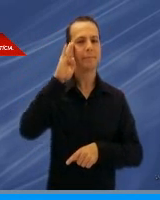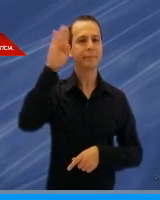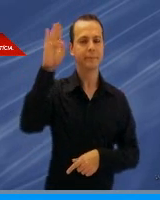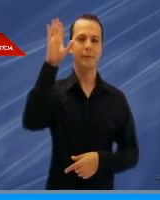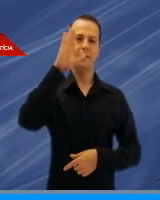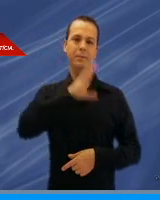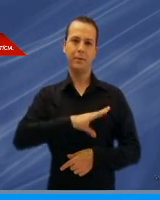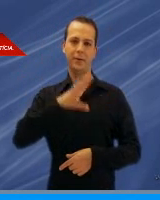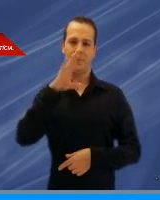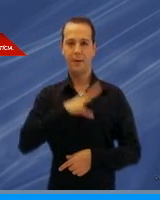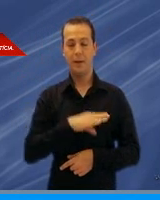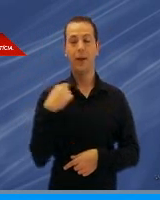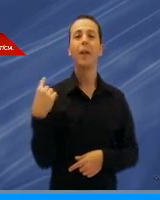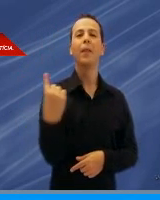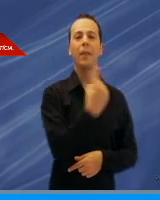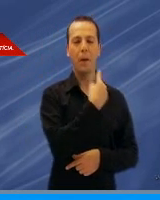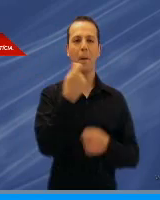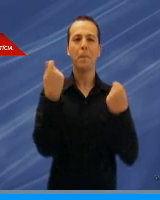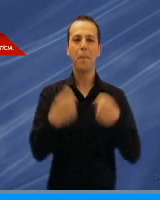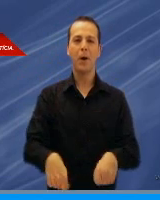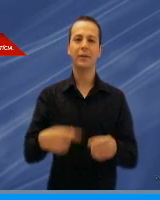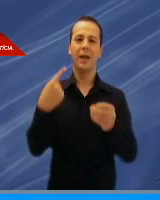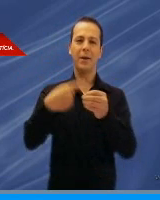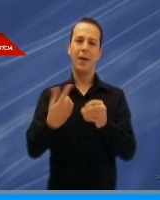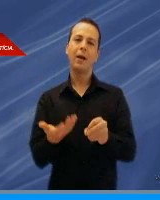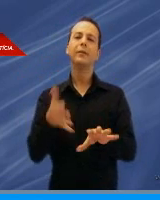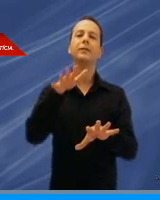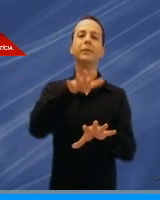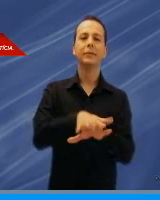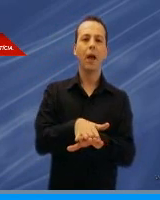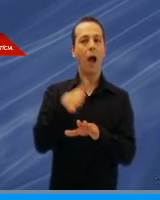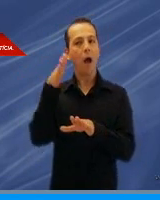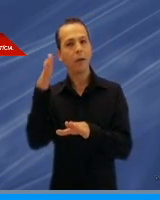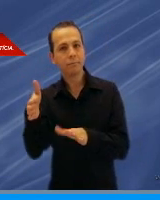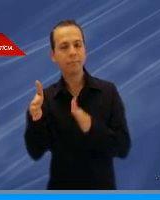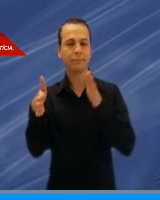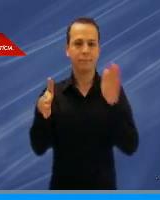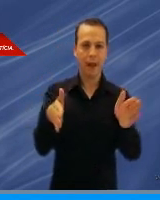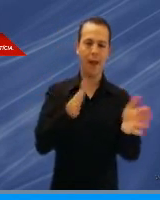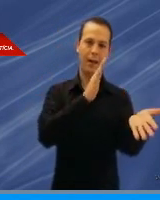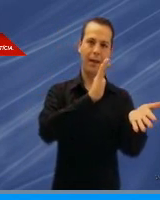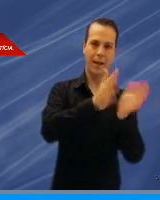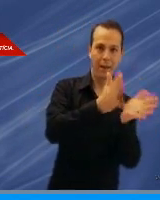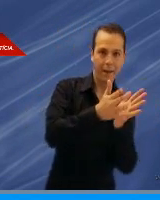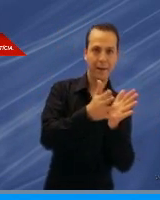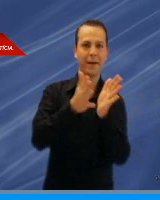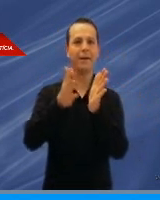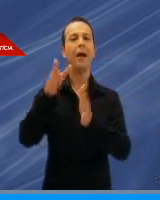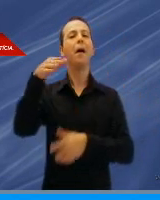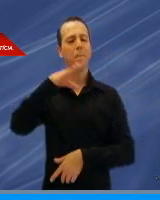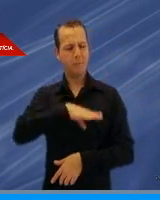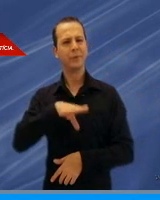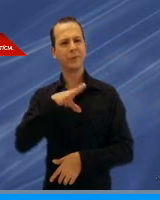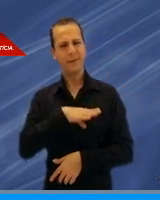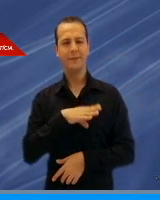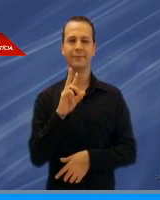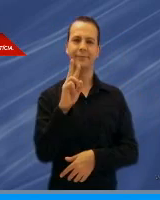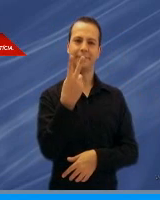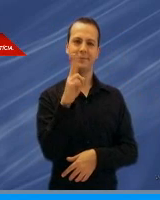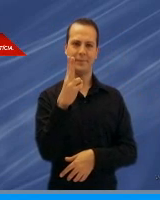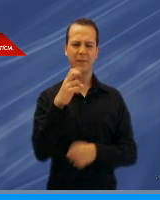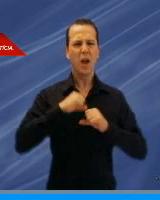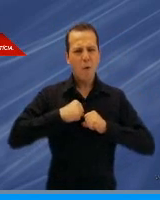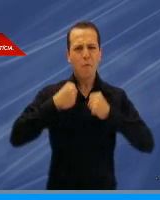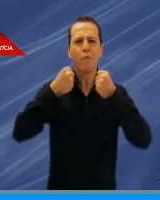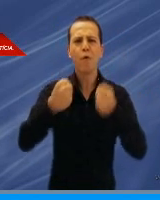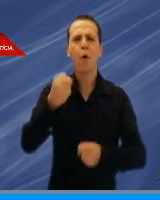fundamental para que a gente tenha uma cidade inclusiva, tanto de um lado como do outro. Então, existem esforços da